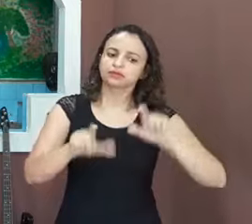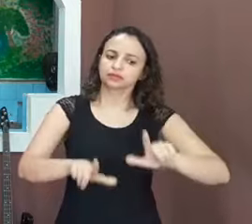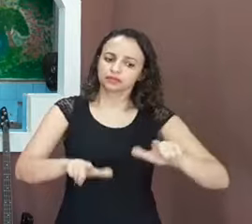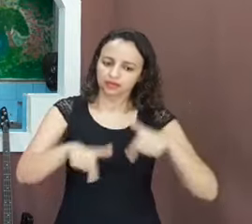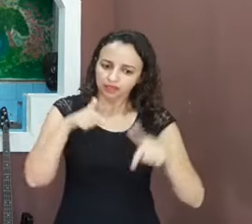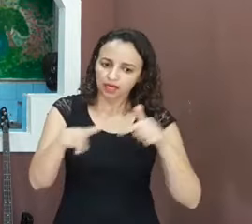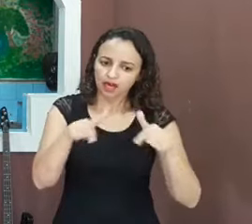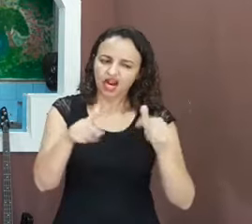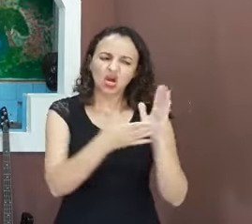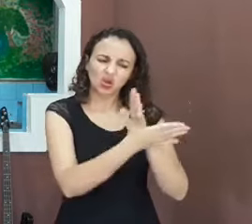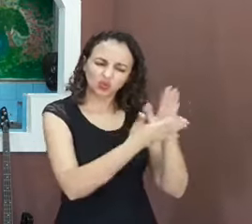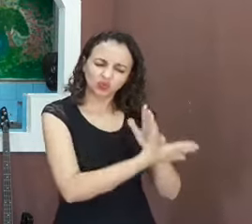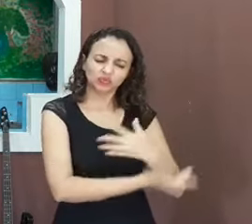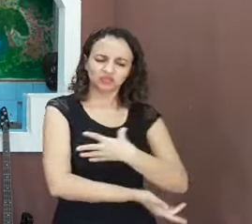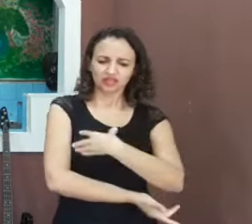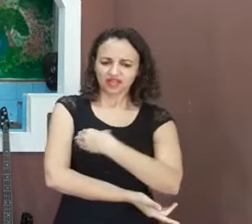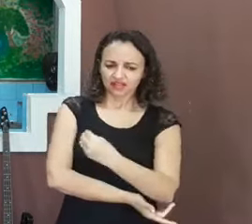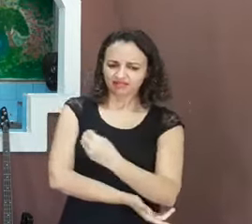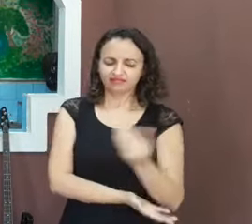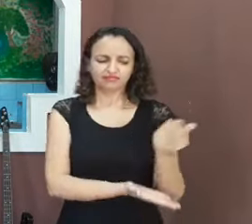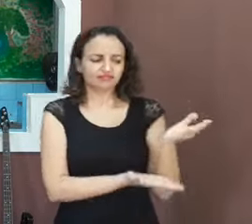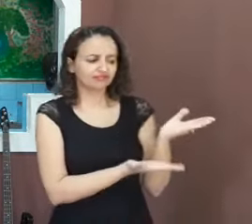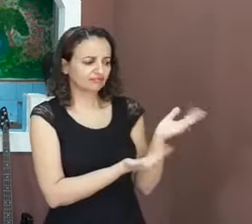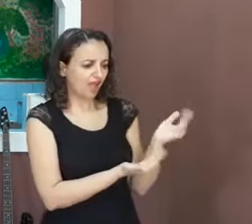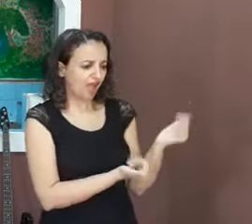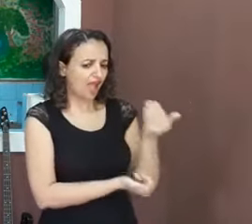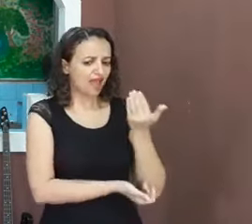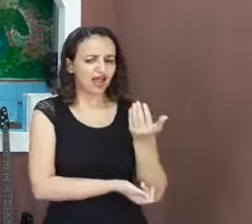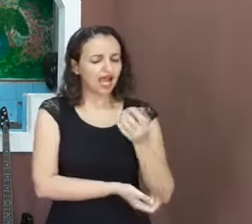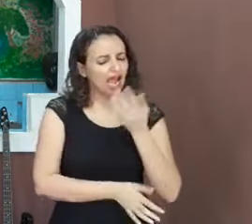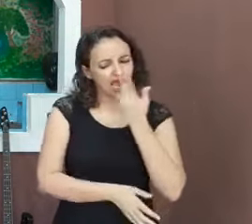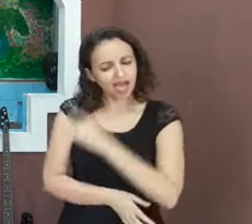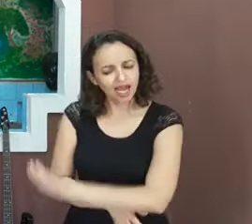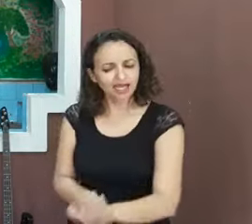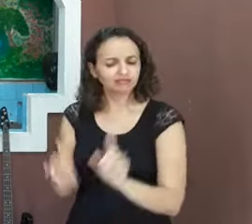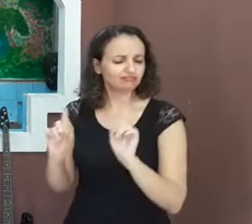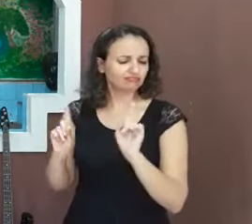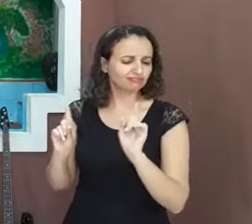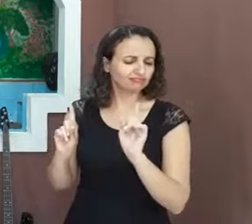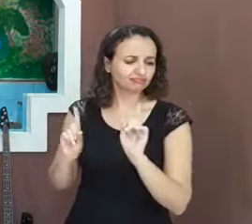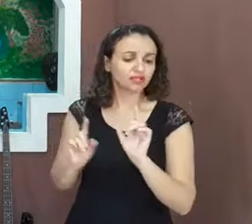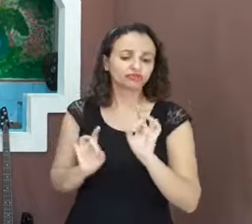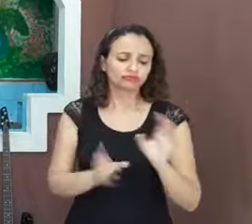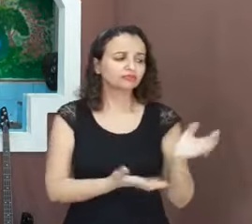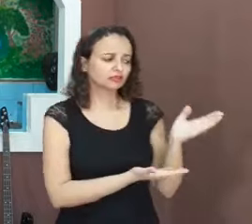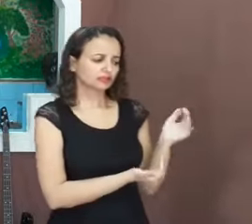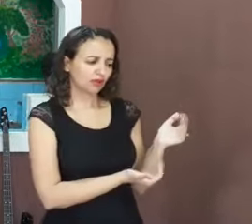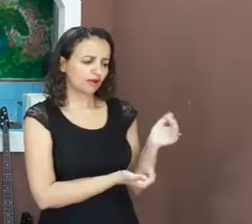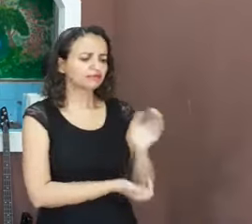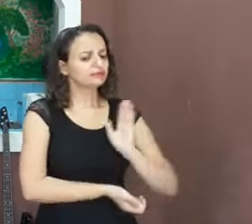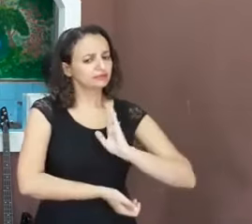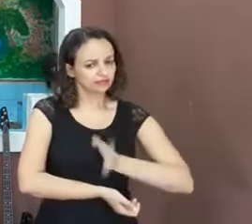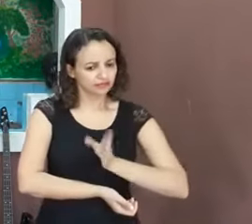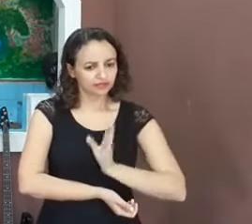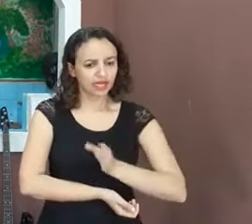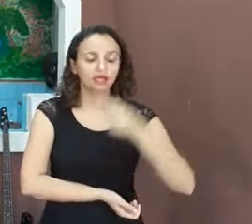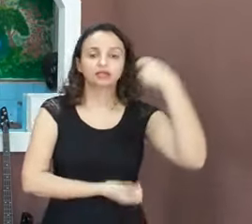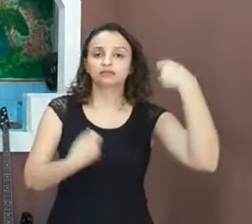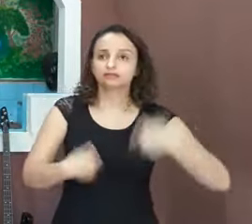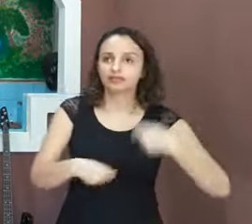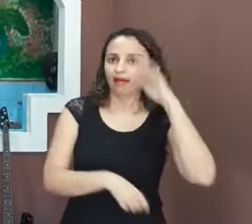filhos adolescentes, que não falo as crianças, porque as crianças ainda não têm essa noção, mas os adolescentes já precisam ter